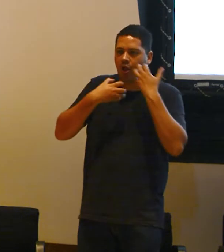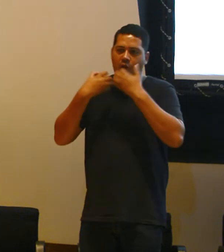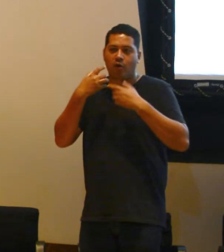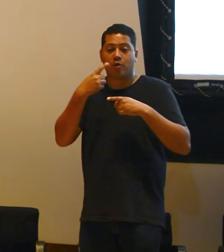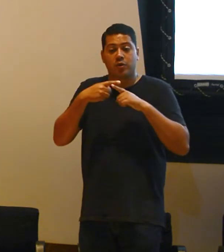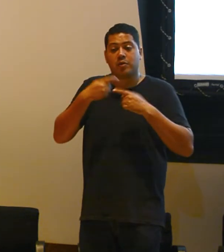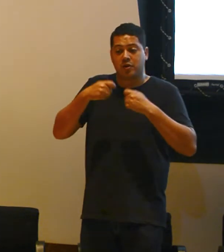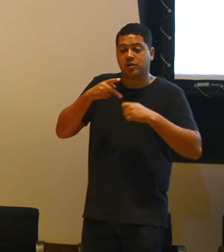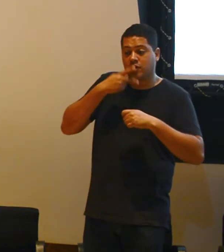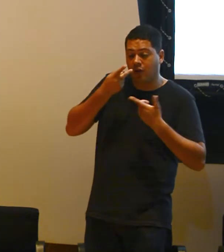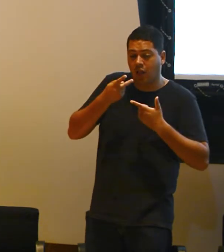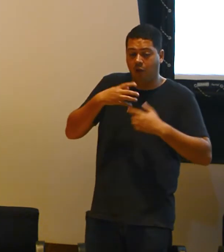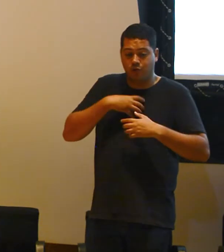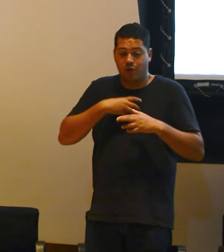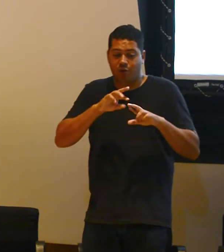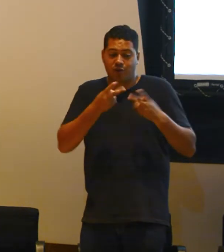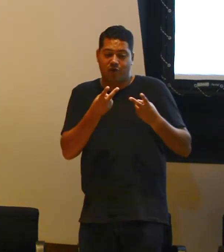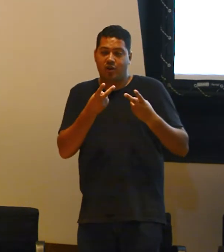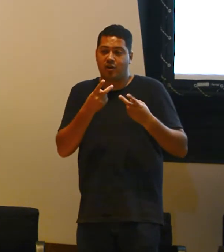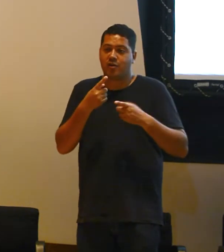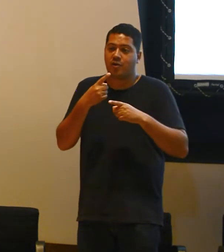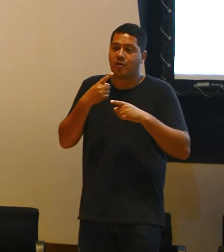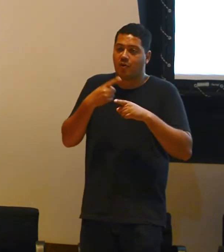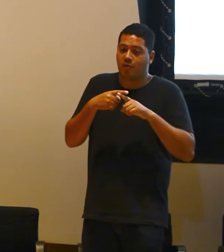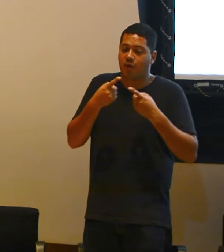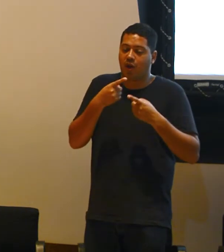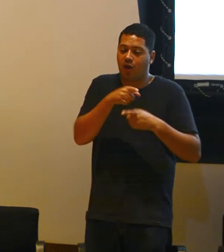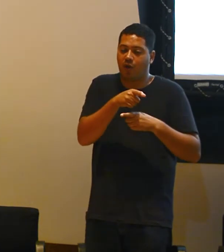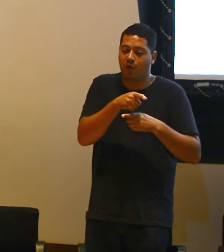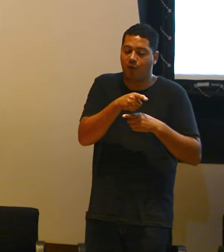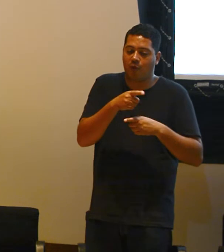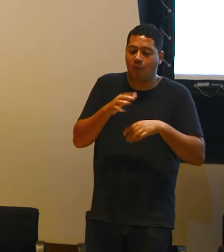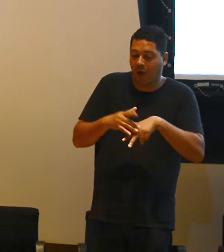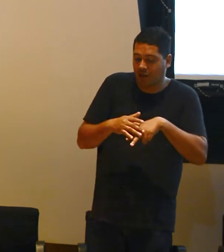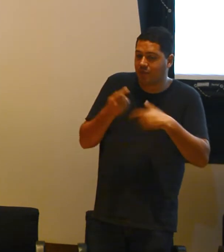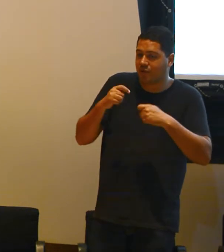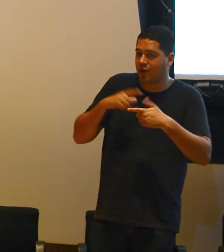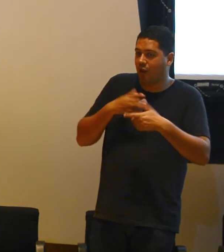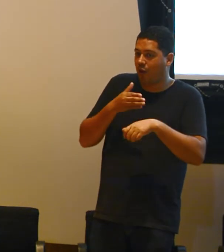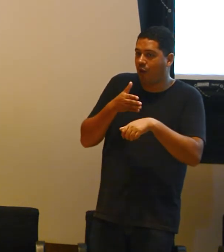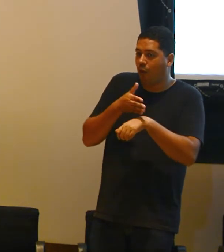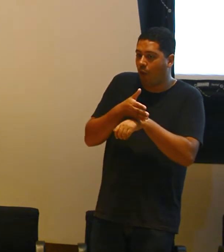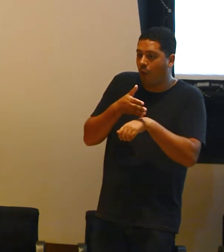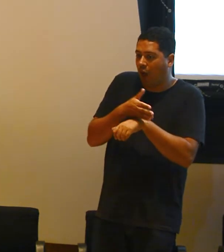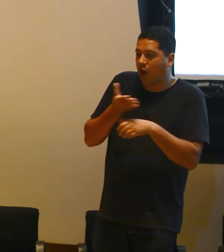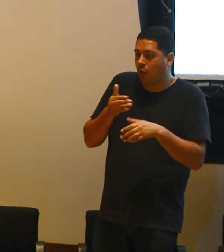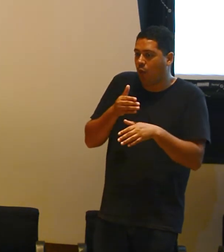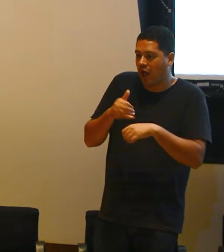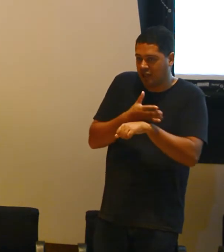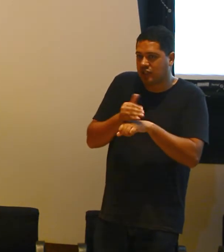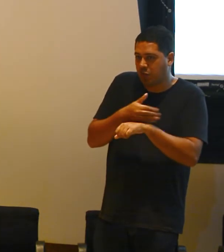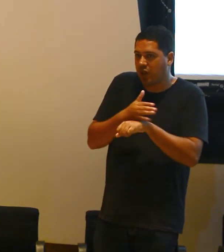aspectos suprassegmentais da fala e para esse acesso ser melhor para o paciente. Então, essa técnica de